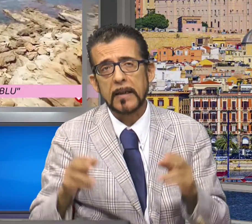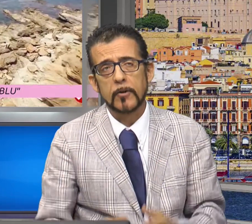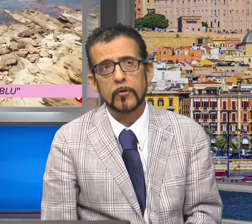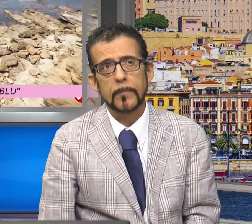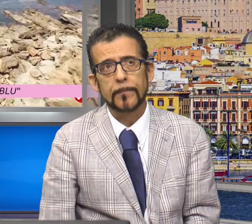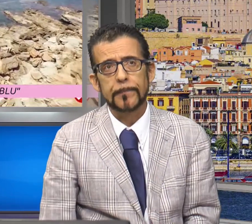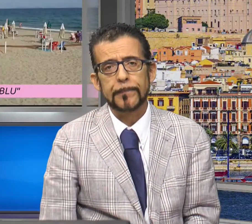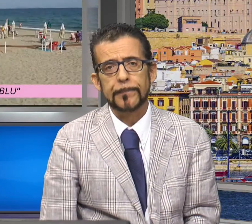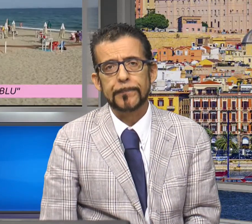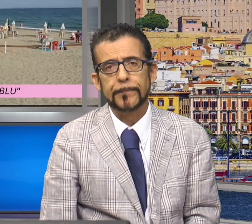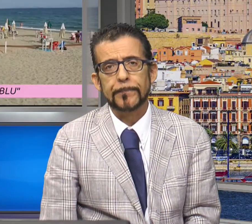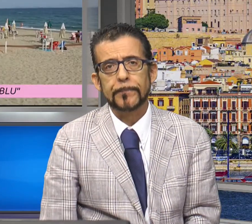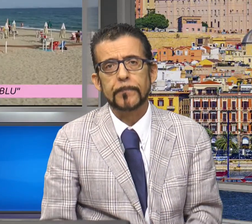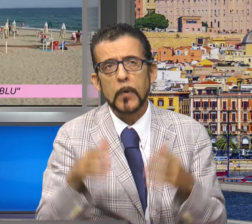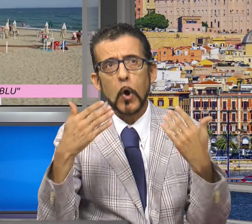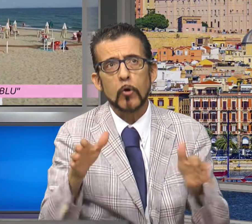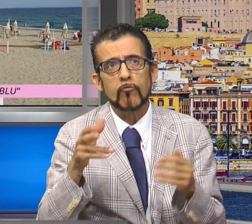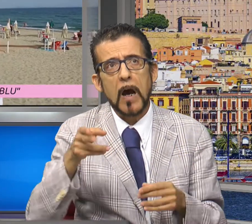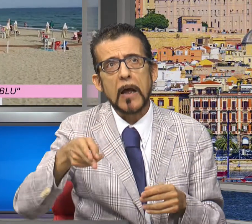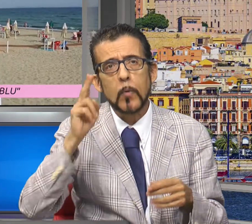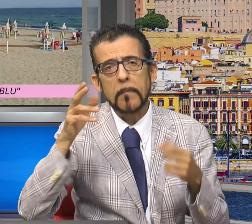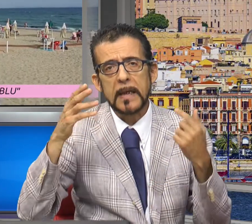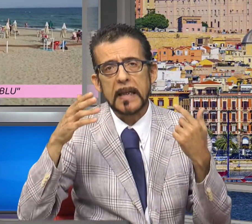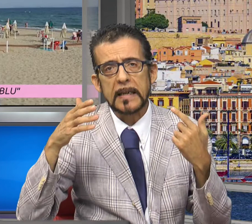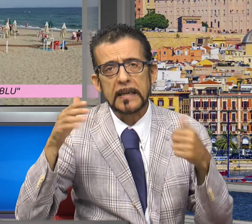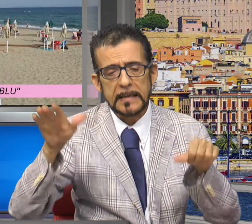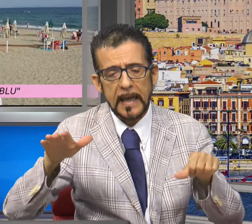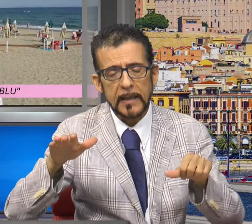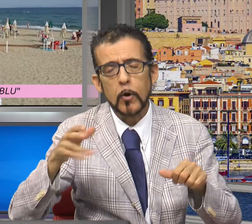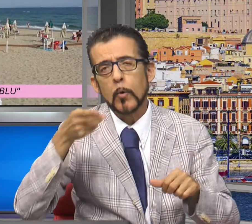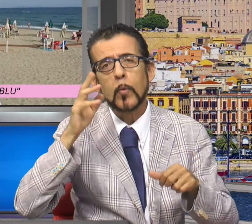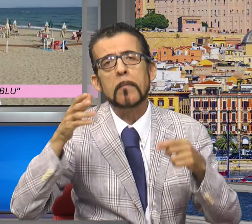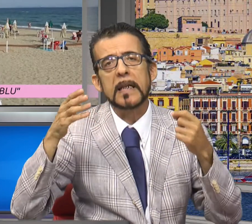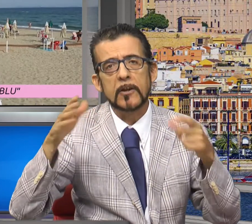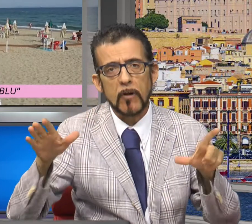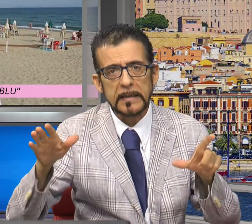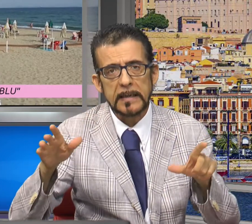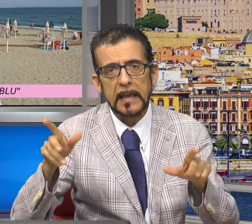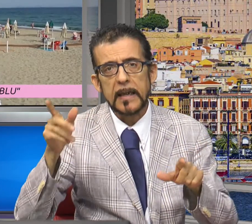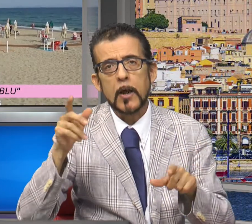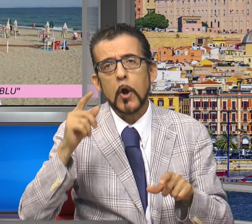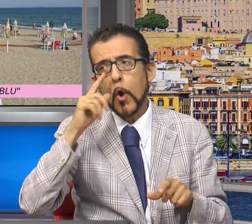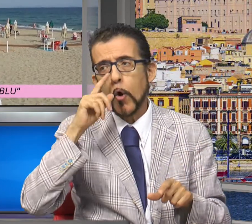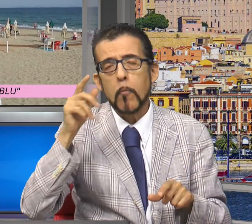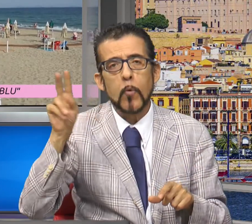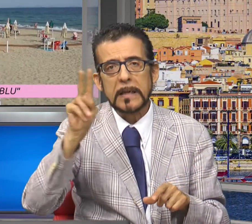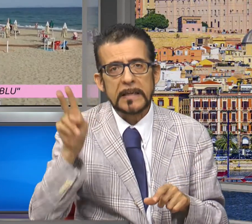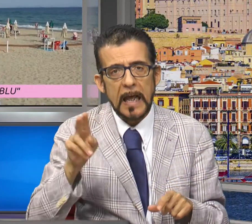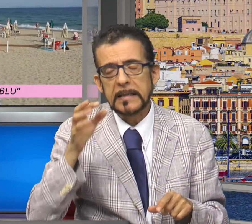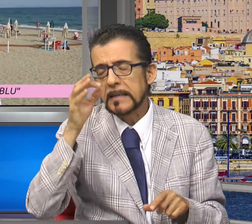nel 2016 e nel 2017 al Comune di Sassari è stato riconosciuto, appunto, sono state riconosciute le due bandiere blu, una per Porto Palmas e